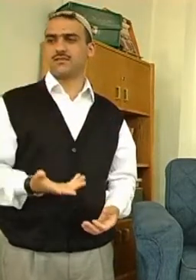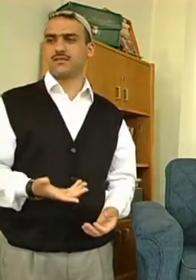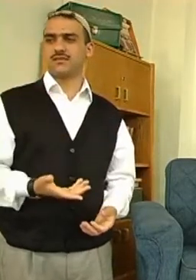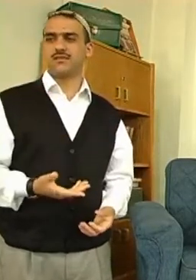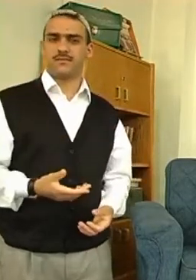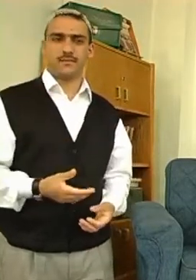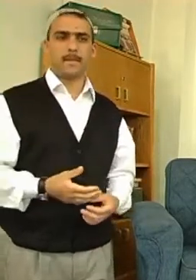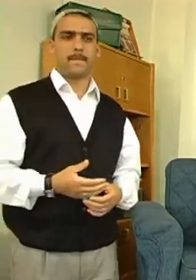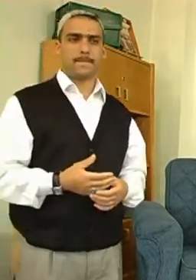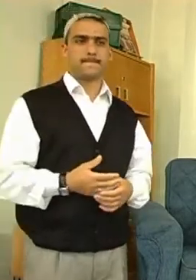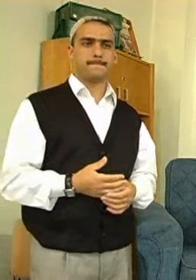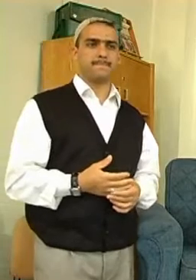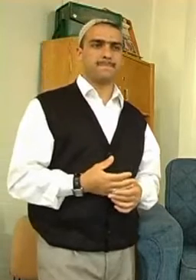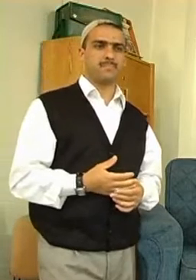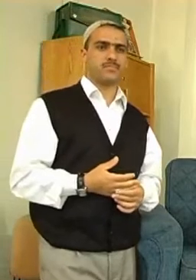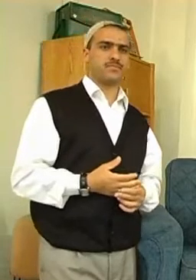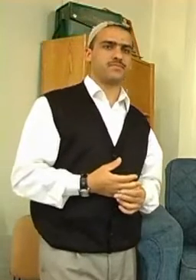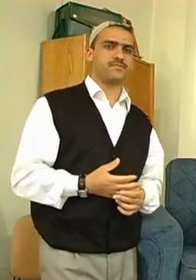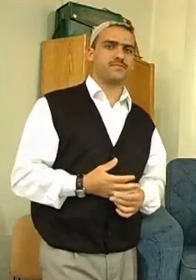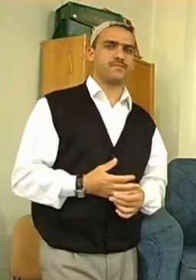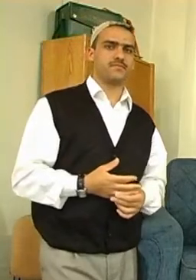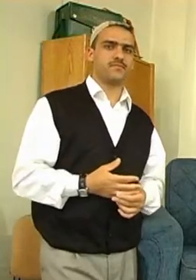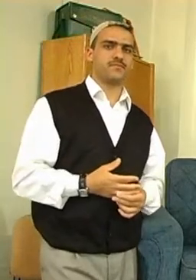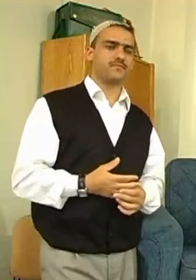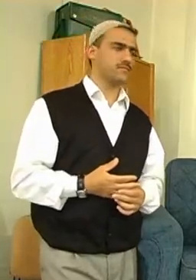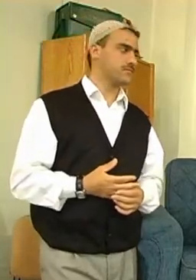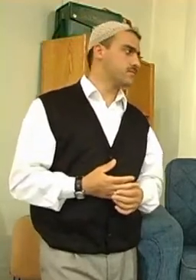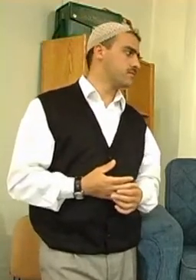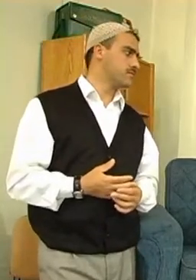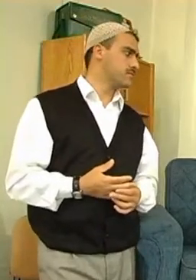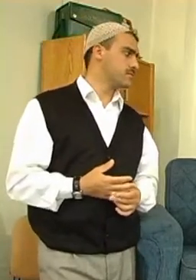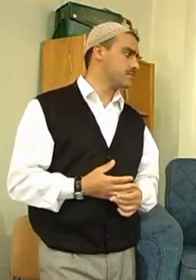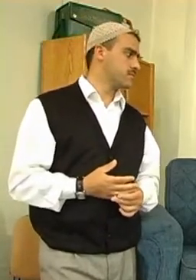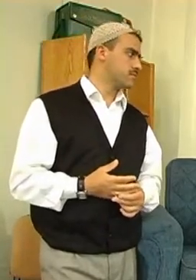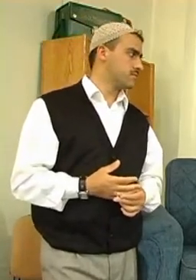sanatı peygamberimiz. Onun için bütün alemleri yaratmış. Oradan belli ya.